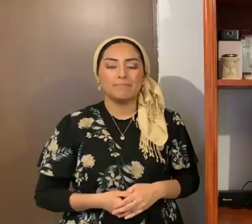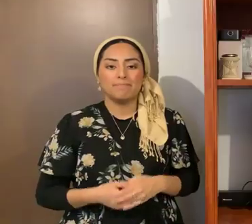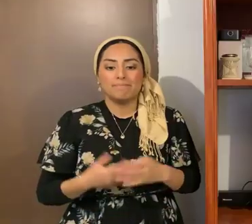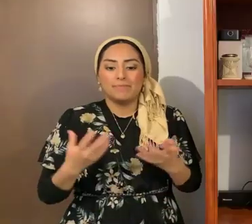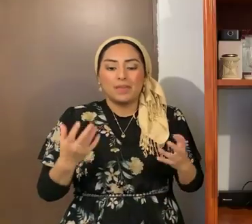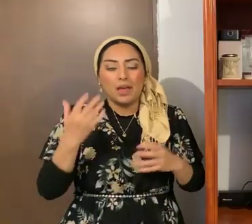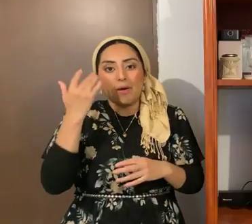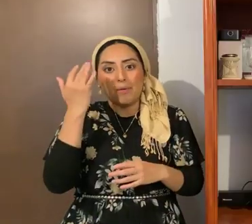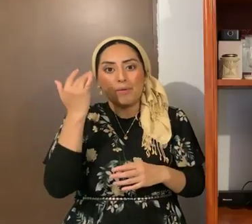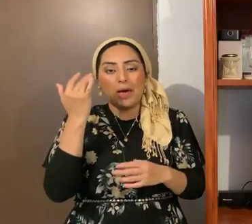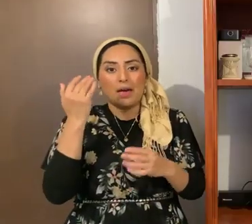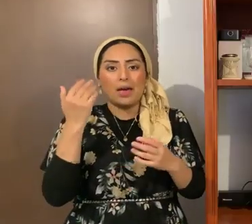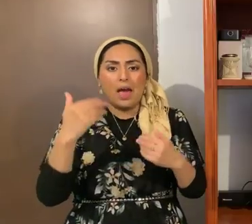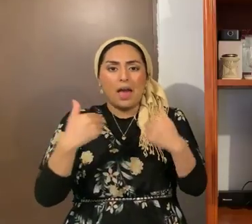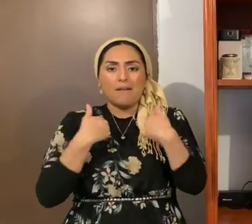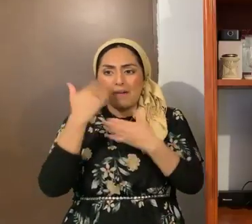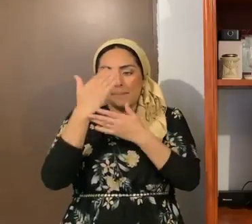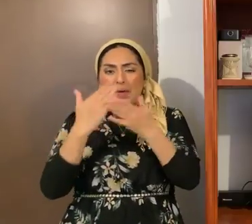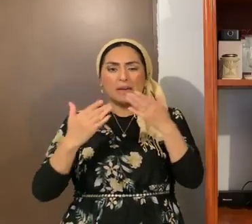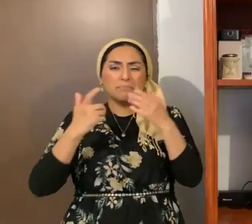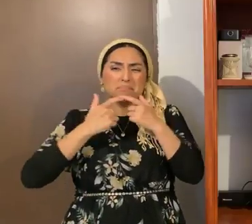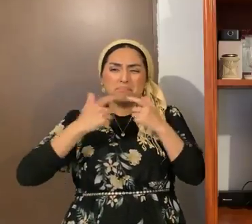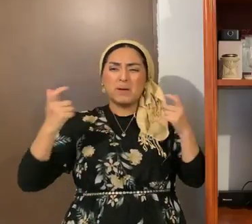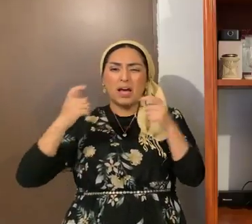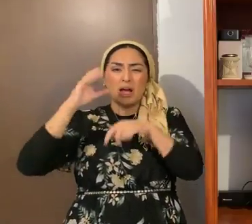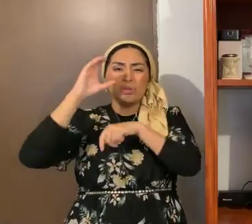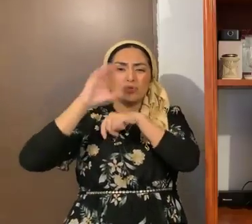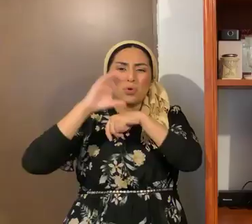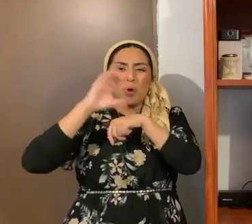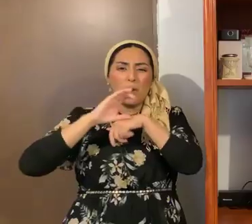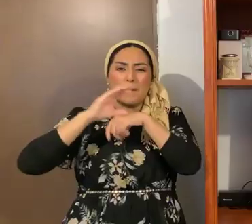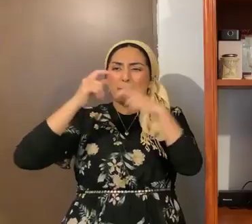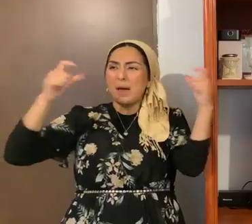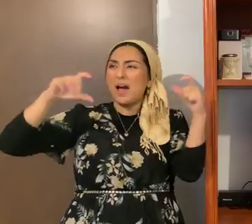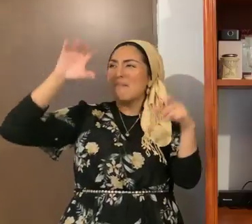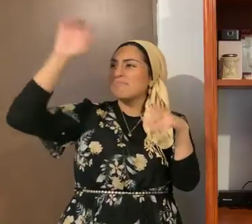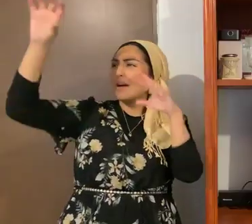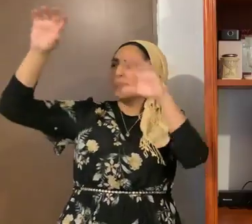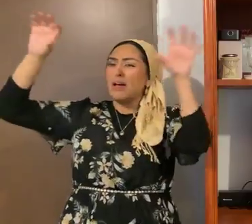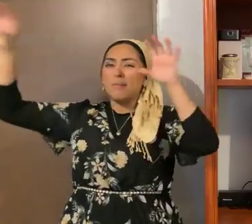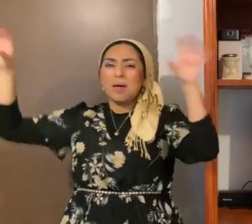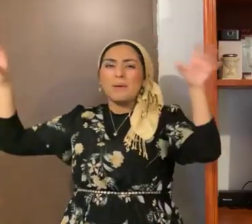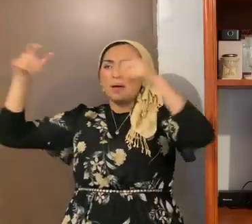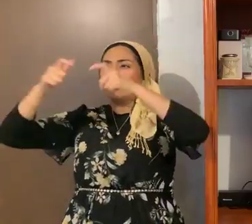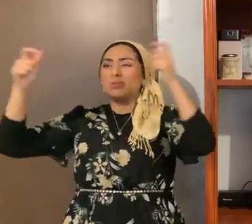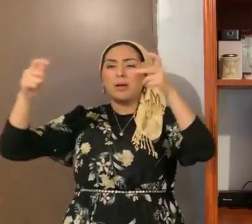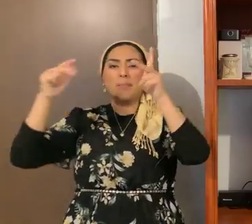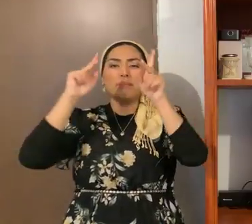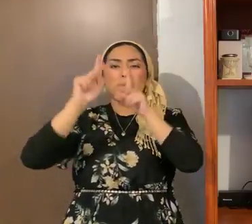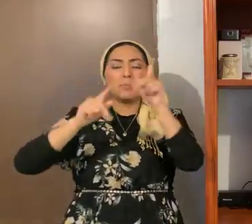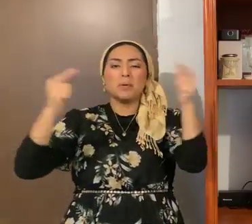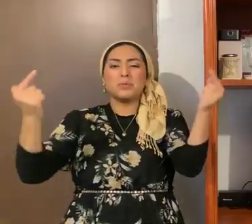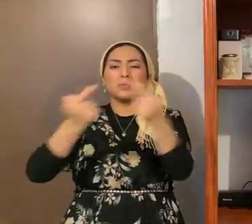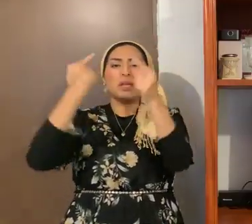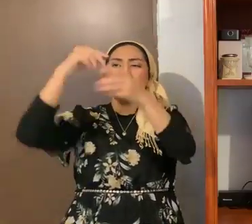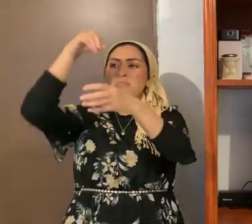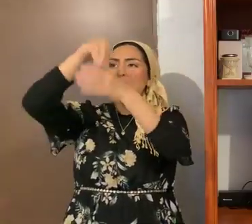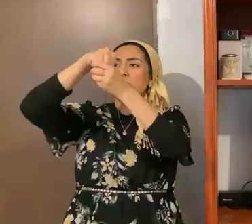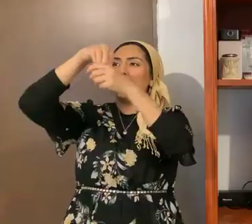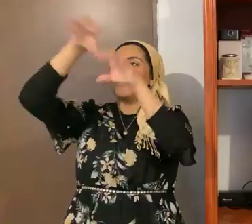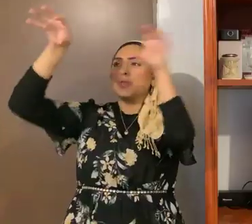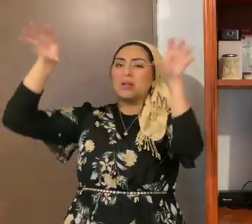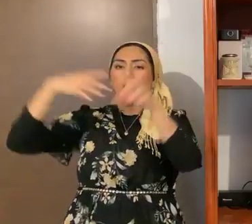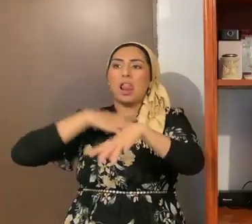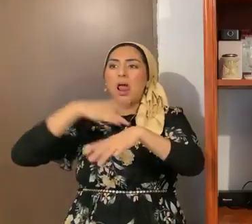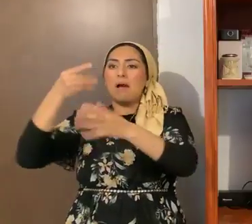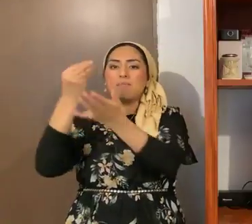Lógico, por eso están las mega iglesias llenas de rebeldes, gente con minifalda, escotes, etcétera, etcétera, etcétera. Al pastor le vale eso, él quiere